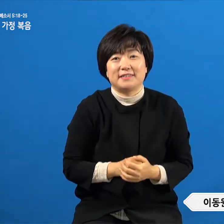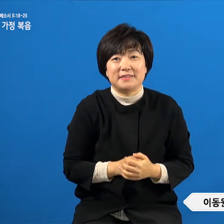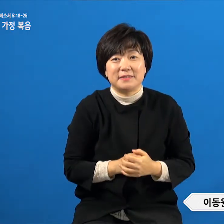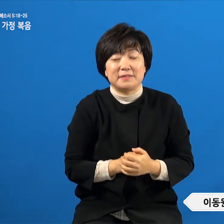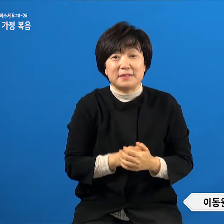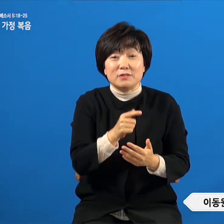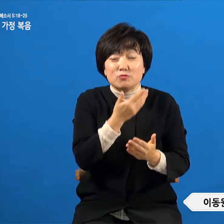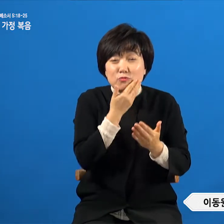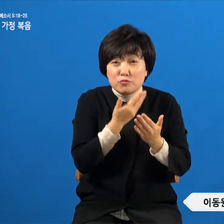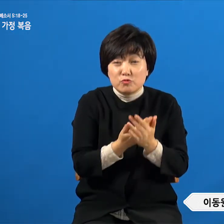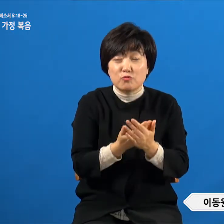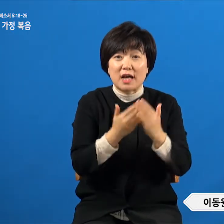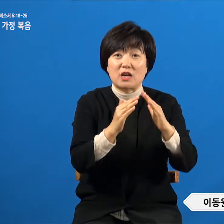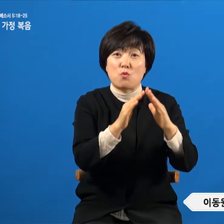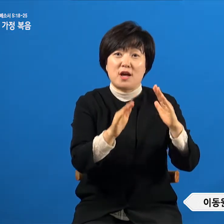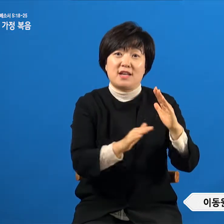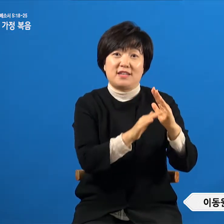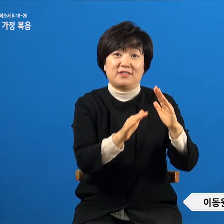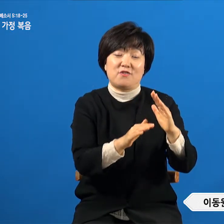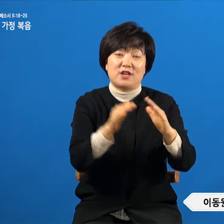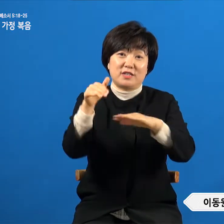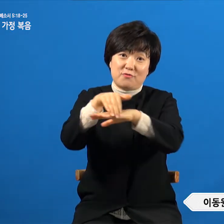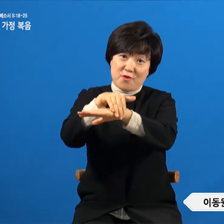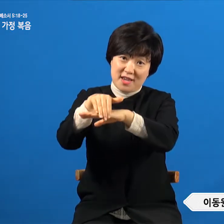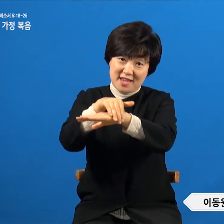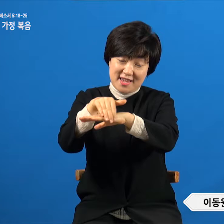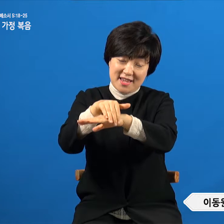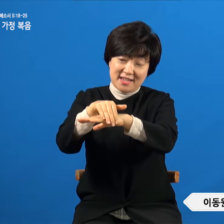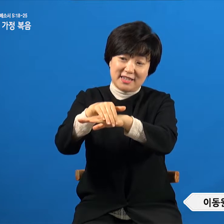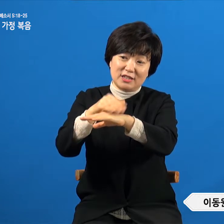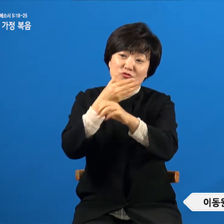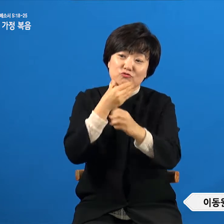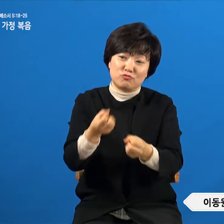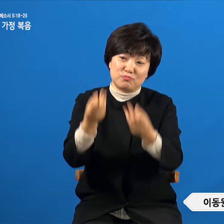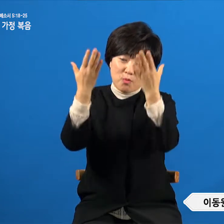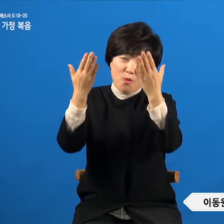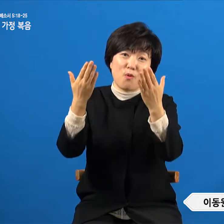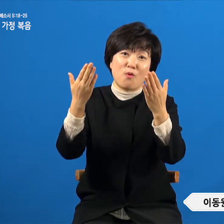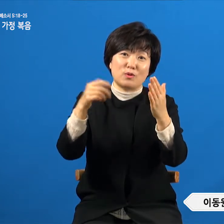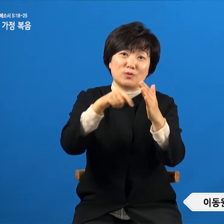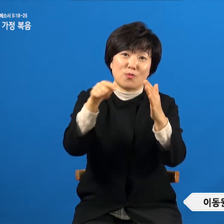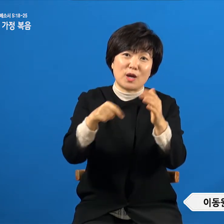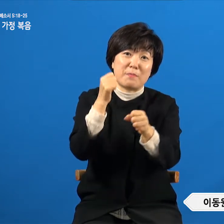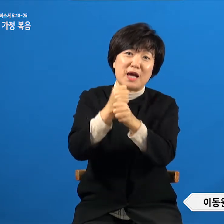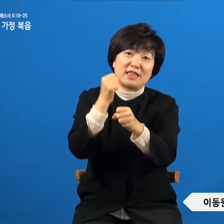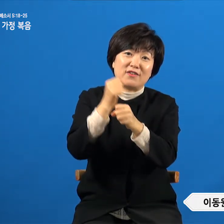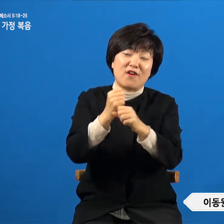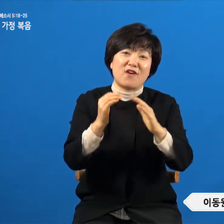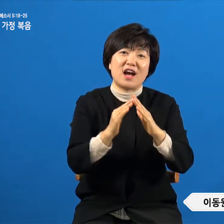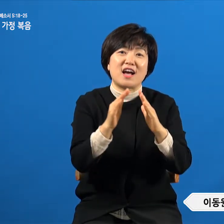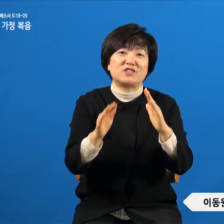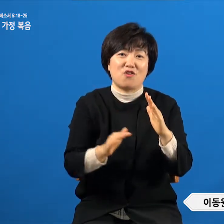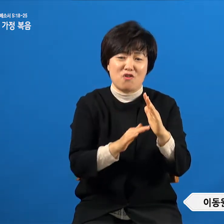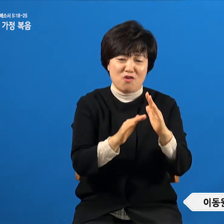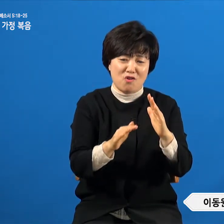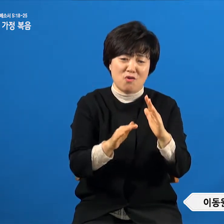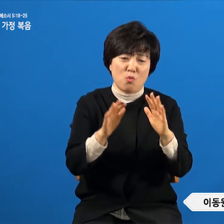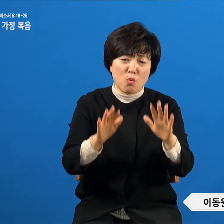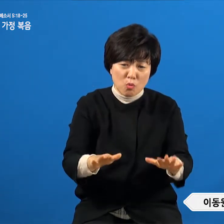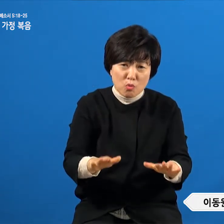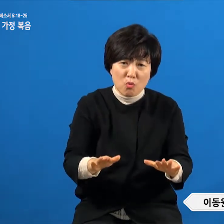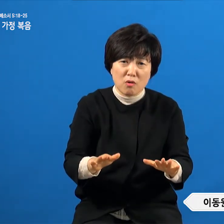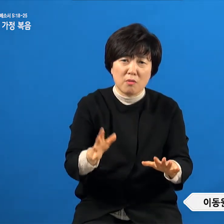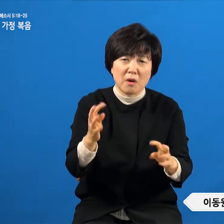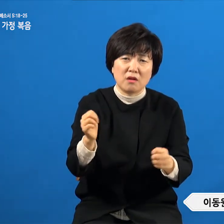그런데 이렇게 소중한 하나님의 계획과 축복 속에 태어난 가정들이 오늘날 많이 흔들리고 있습니다.